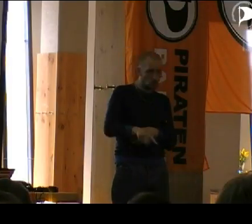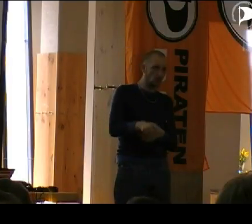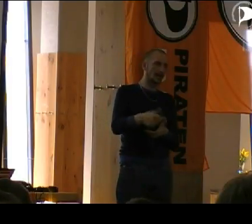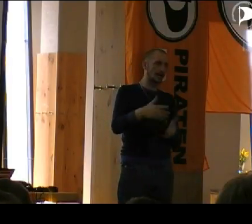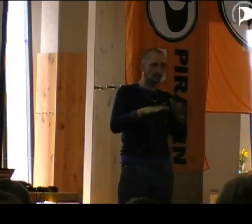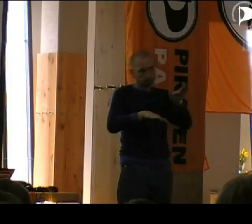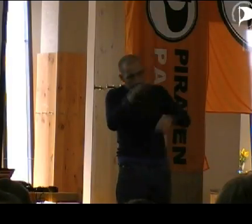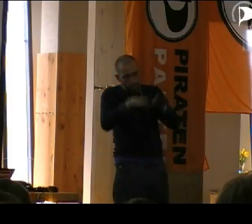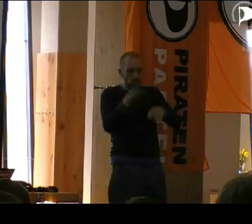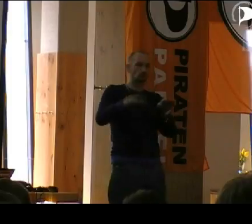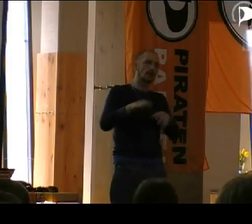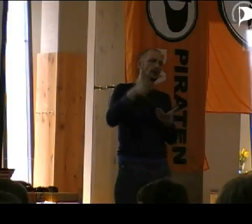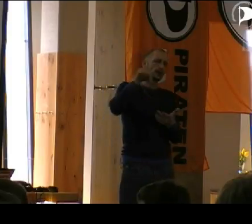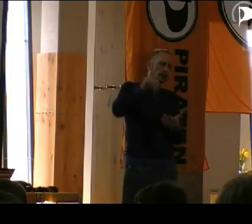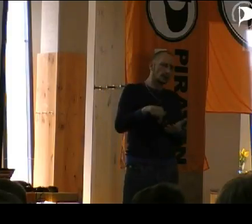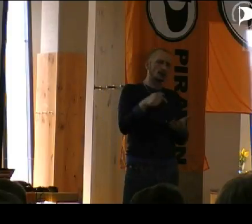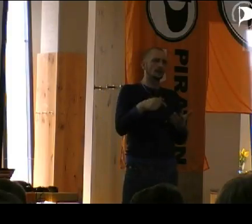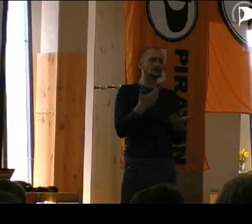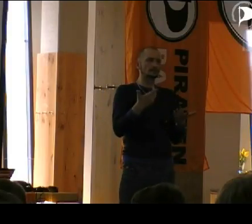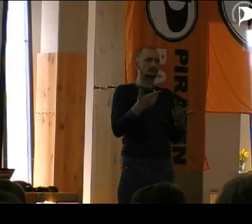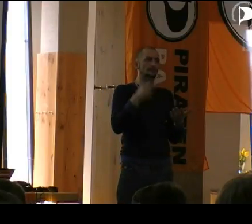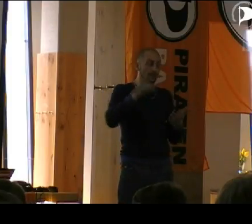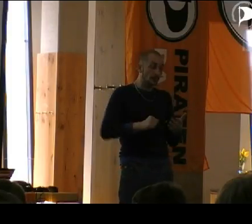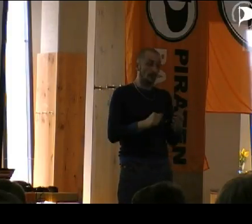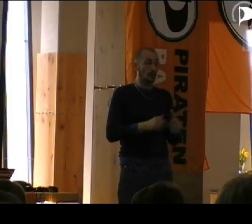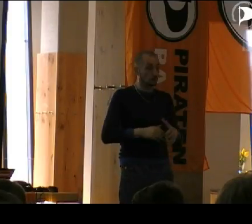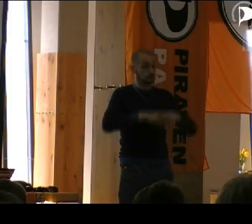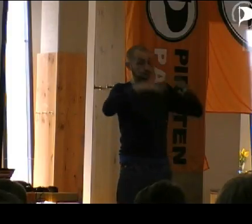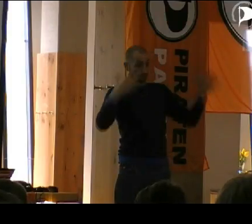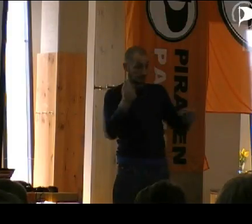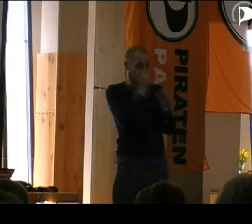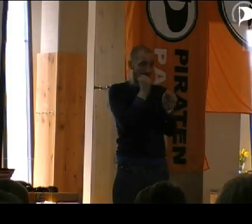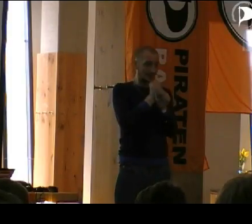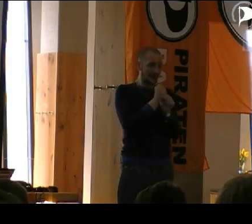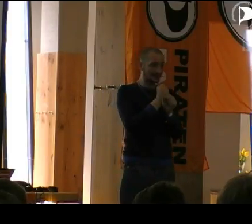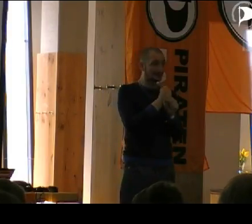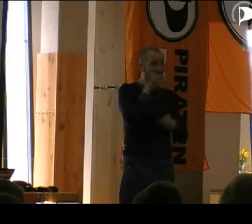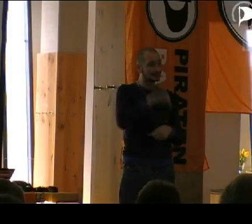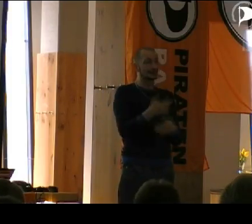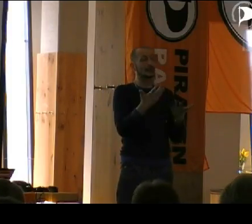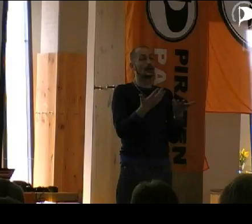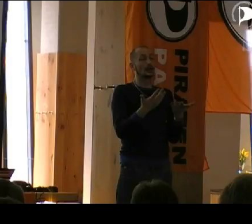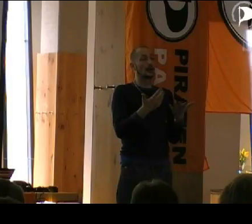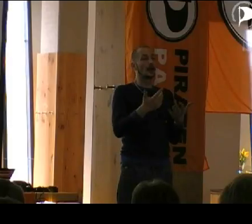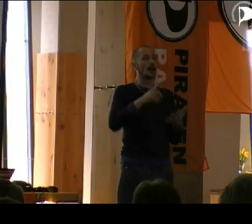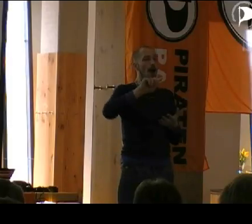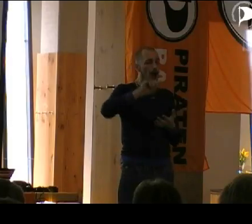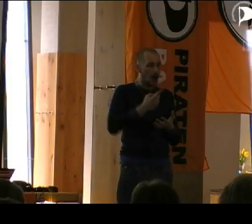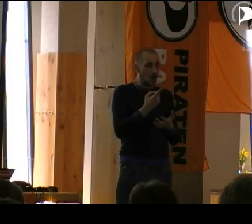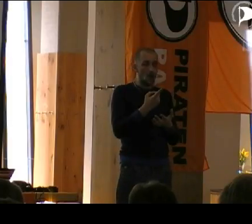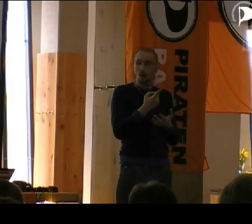sehr deutliche anstieg an arbeit letztlich zu verzeichnen gewesen ansonsten möchte ich noch zwei drei worte zur